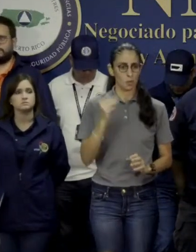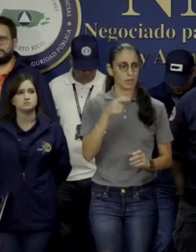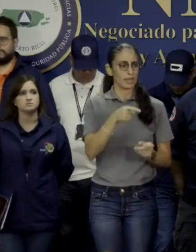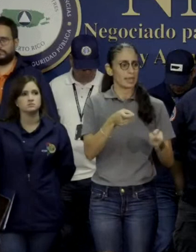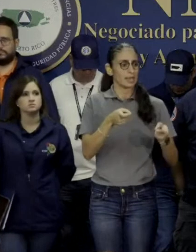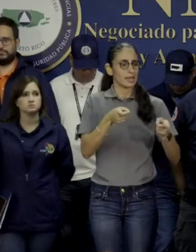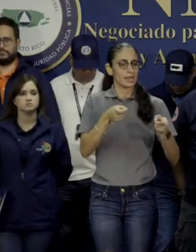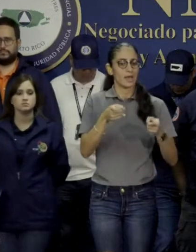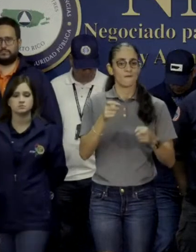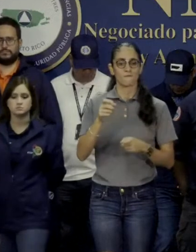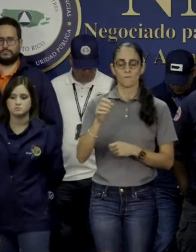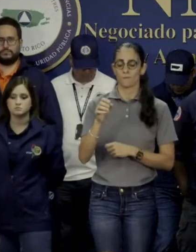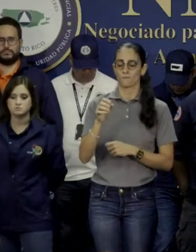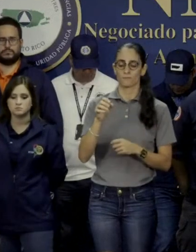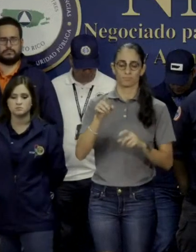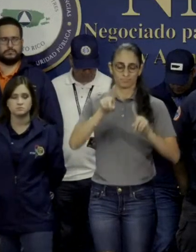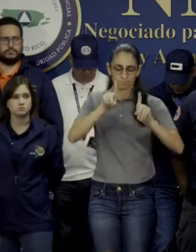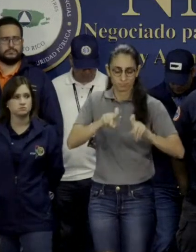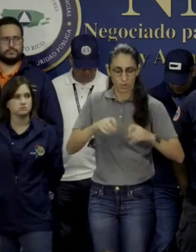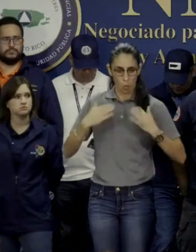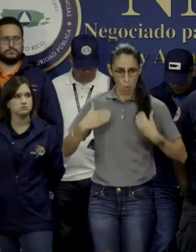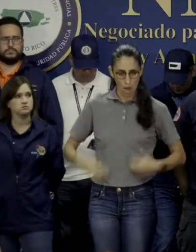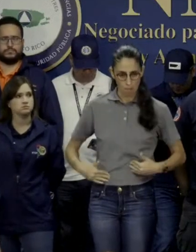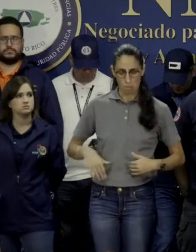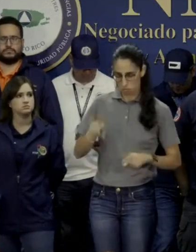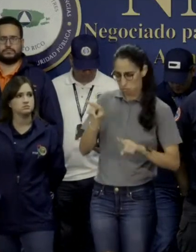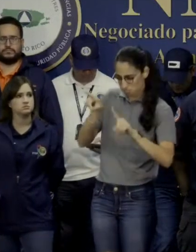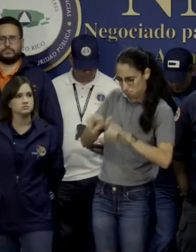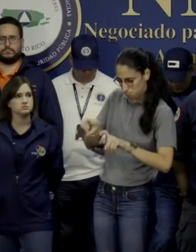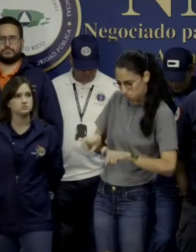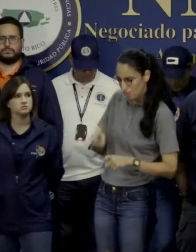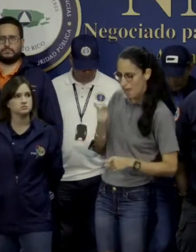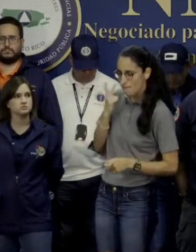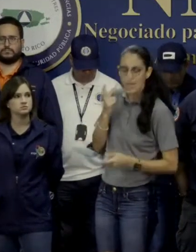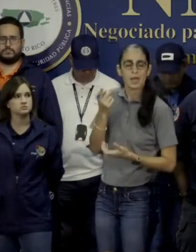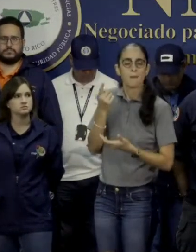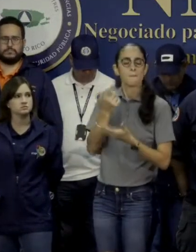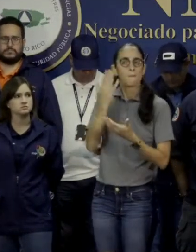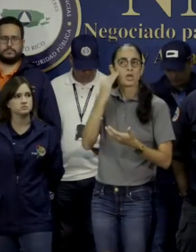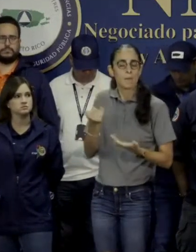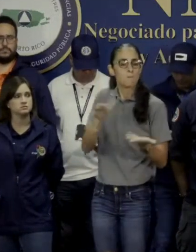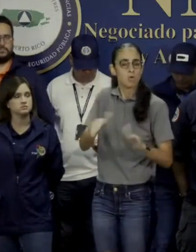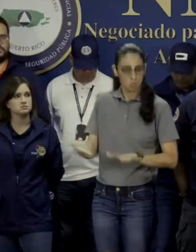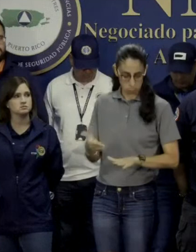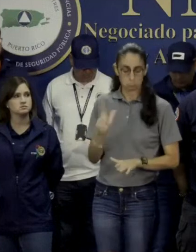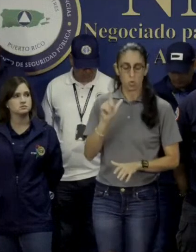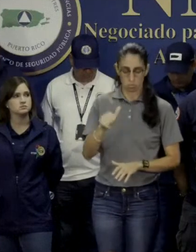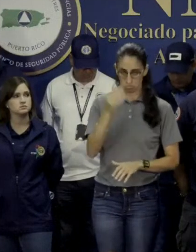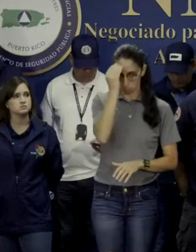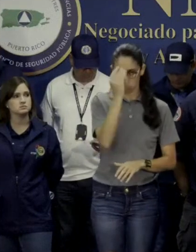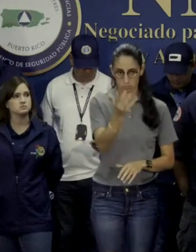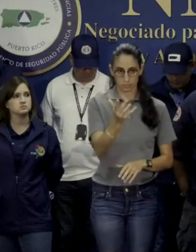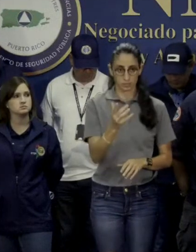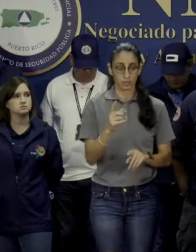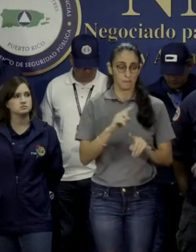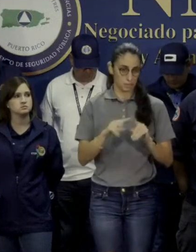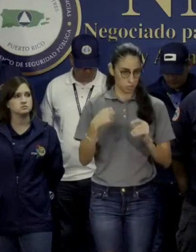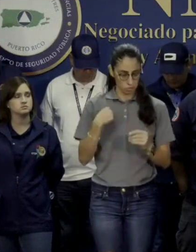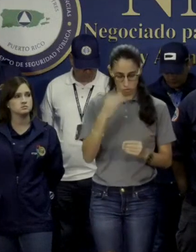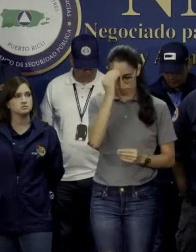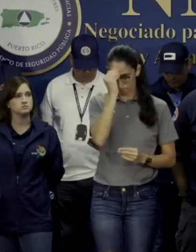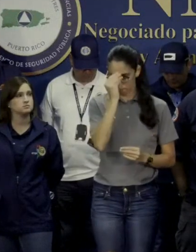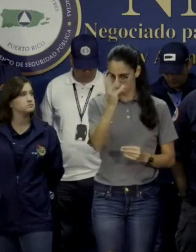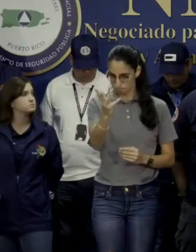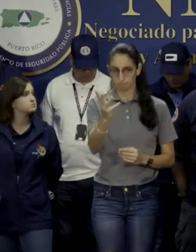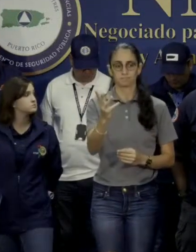de Ciencia Forense tiene una labor que realizar y yo estoy seguro que con la mayor transparencia,